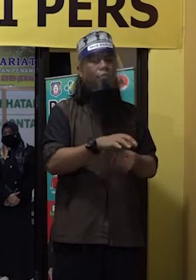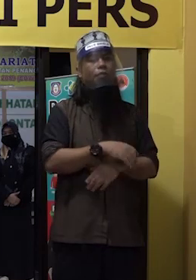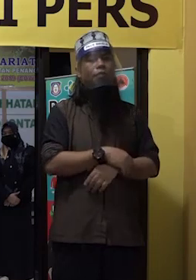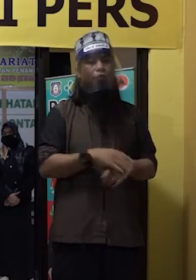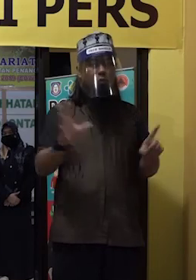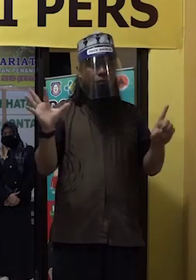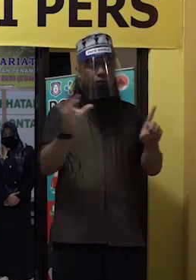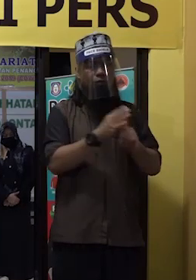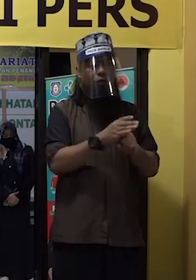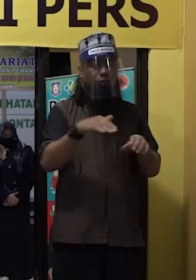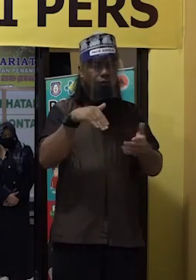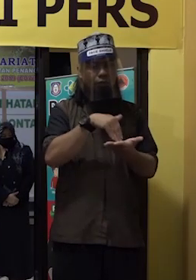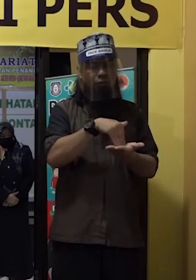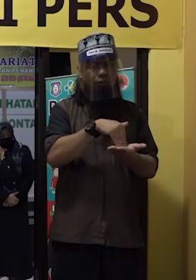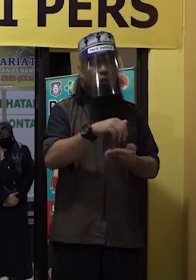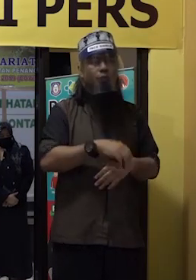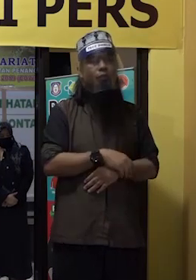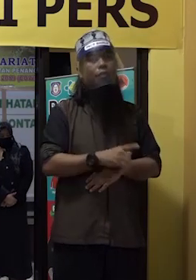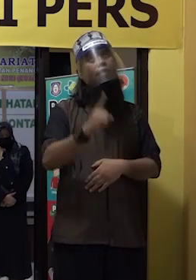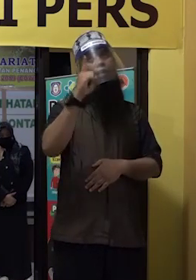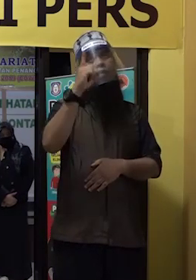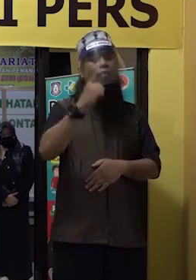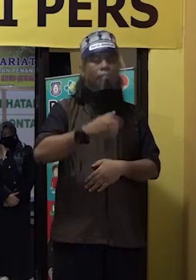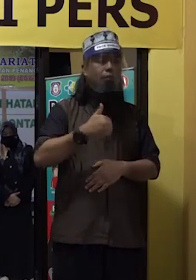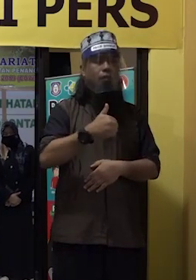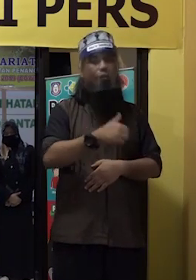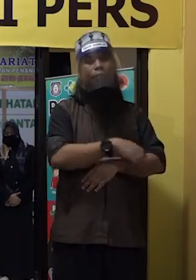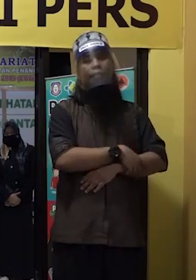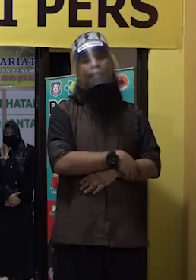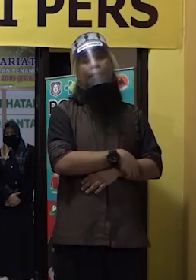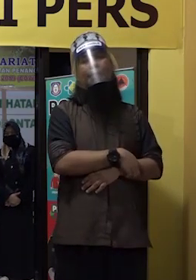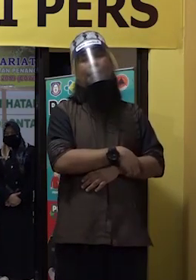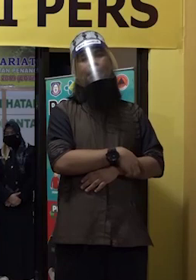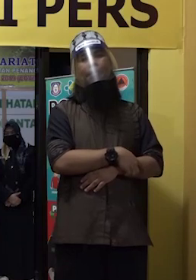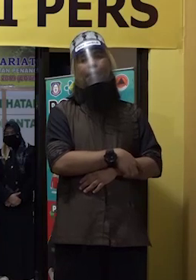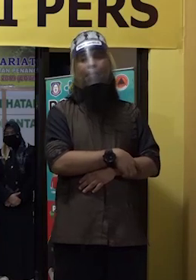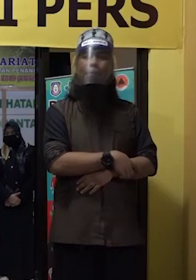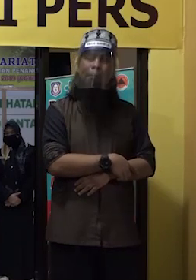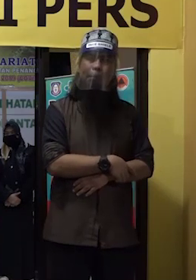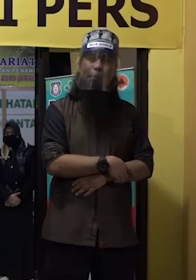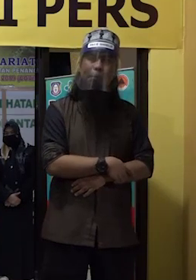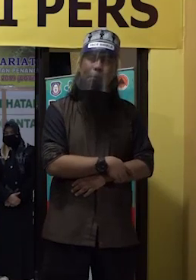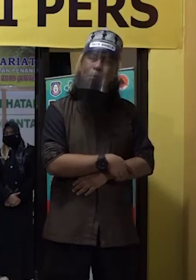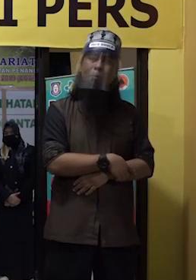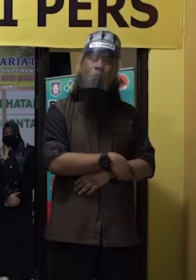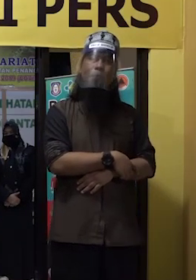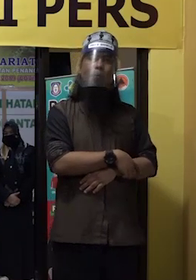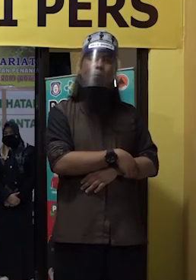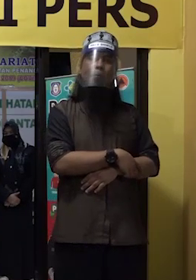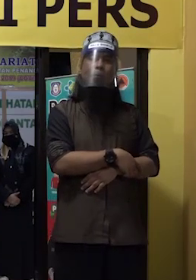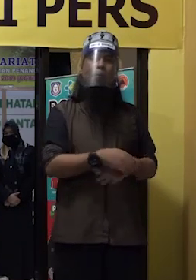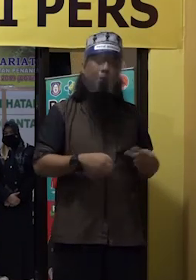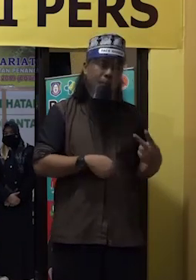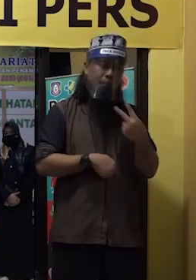sabun, ya. Jangan menyentuh wajah, terutama mata, hidung, mulut ketika tangan kita itu tidak